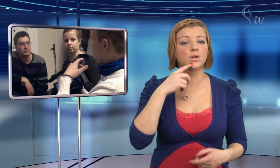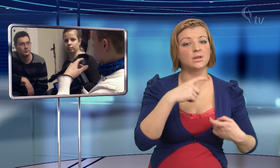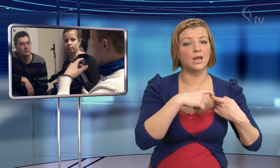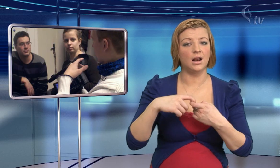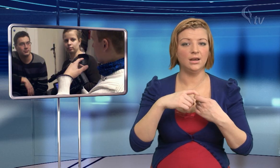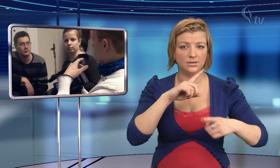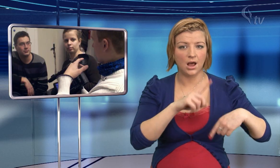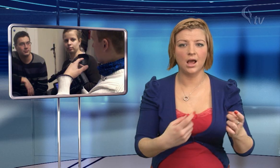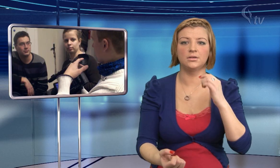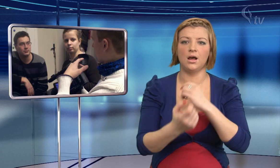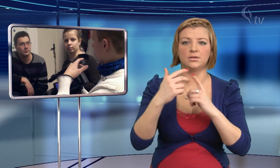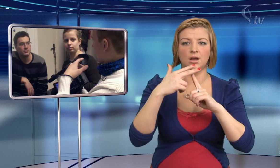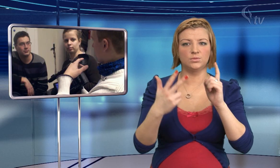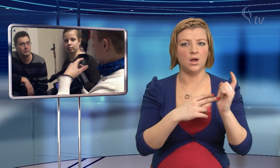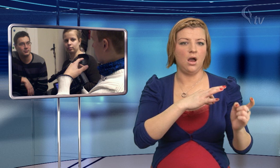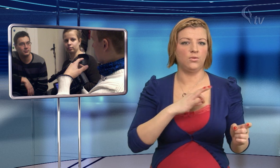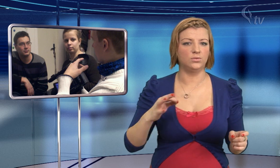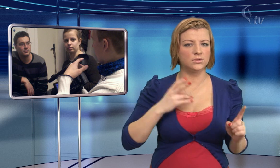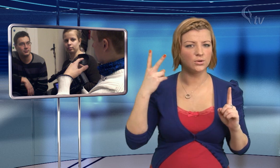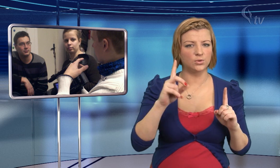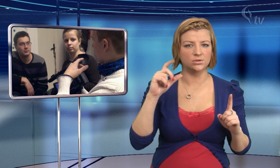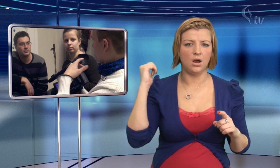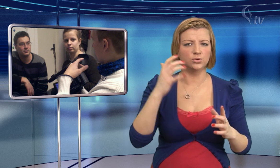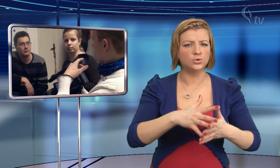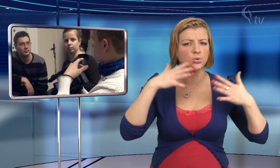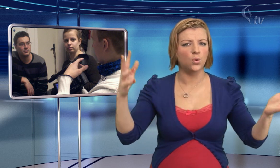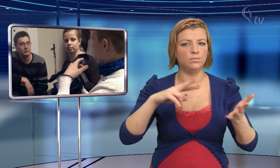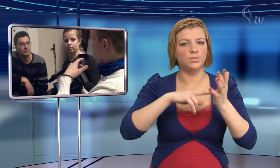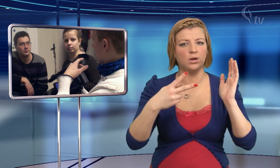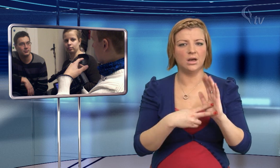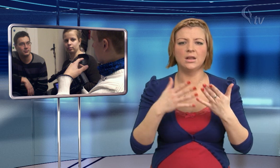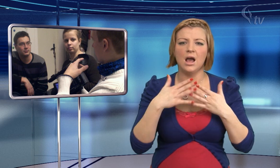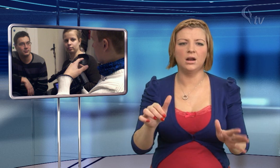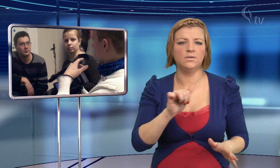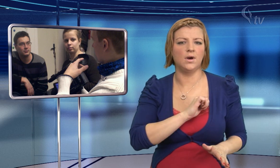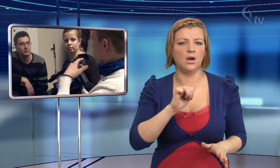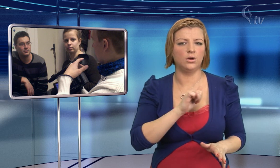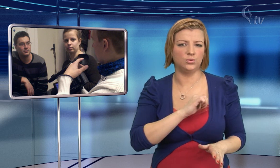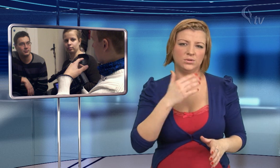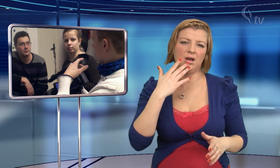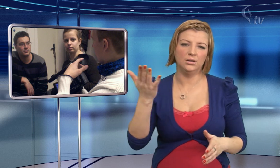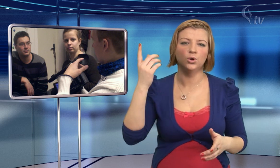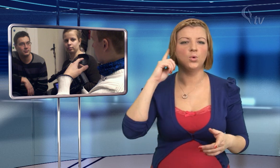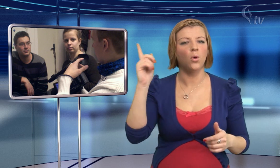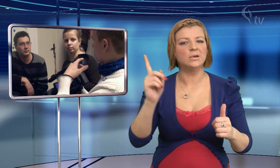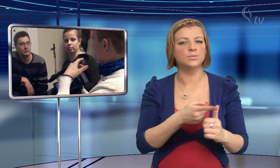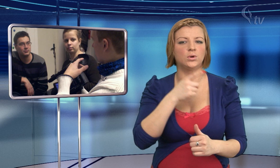Eesti Kurtide Liit rakendas alates 18. augustist 2011 suurprojekti erivajadustega